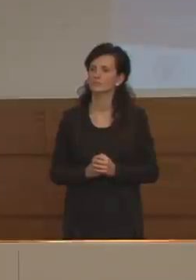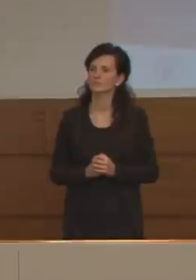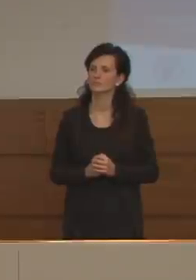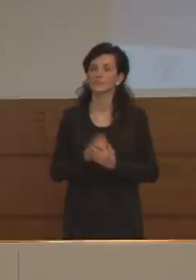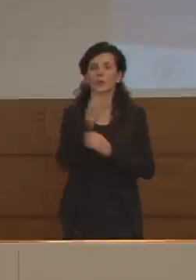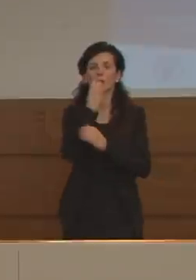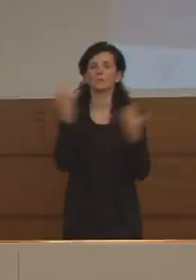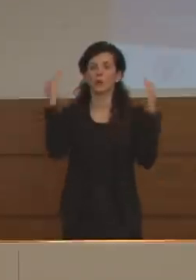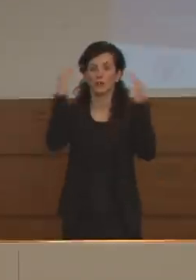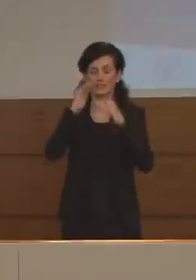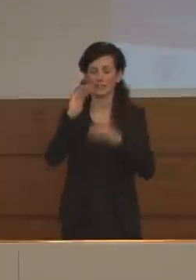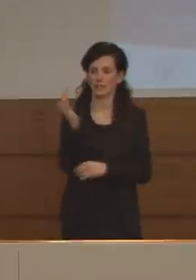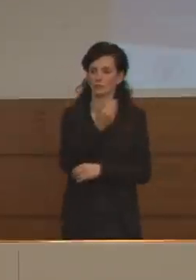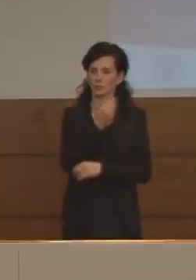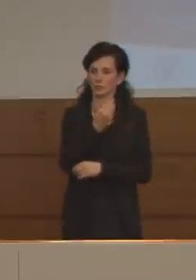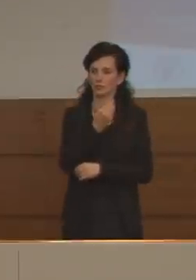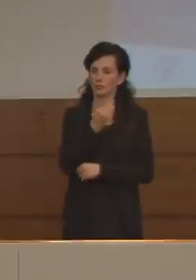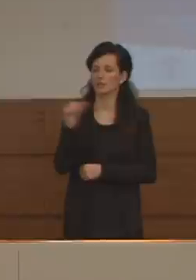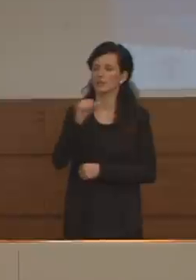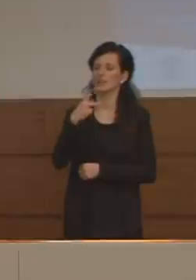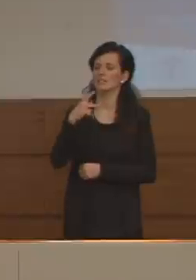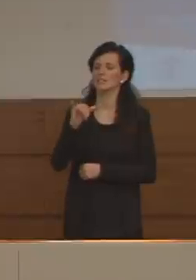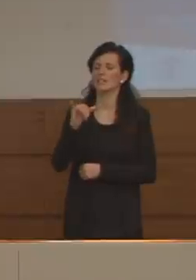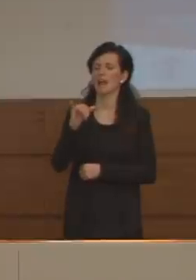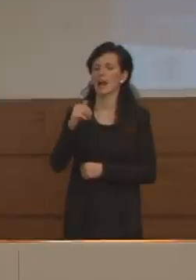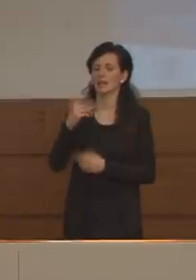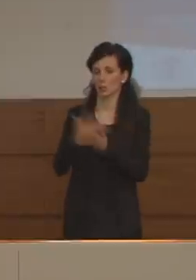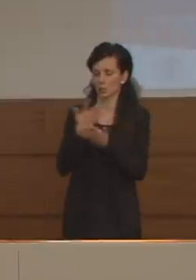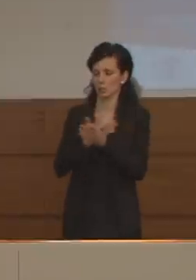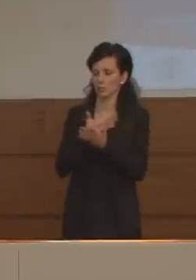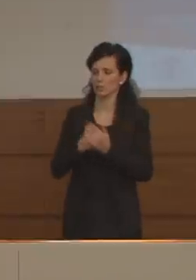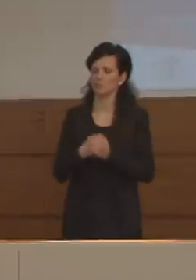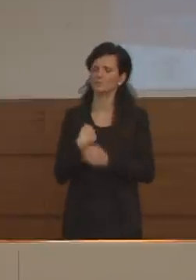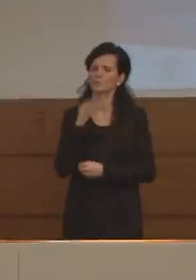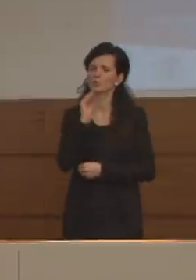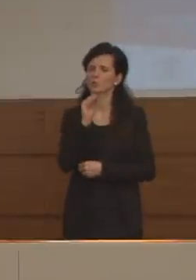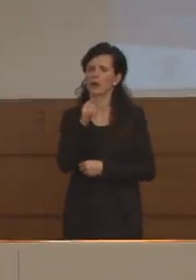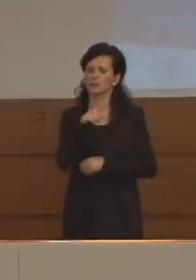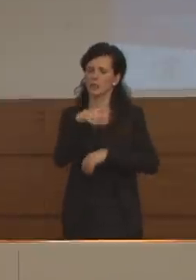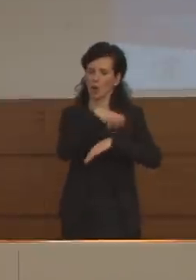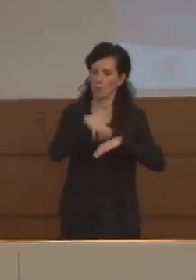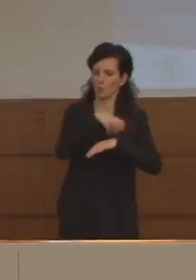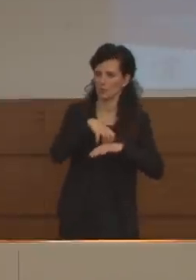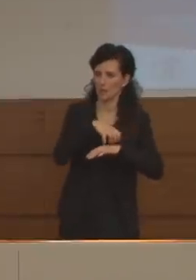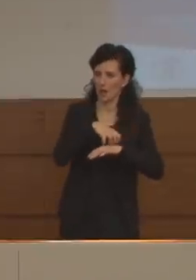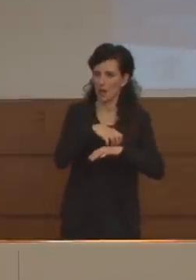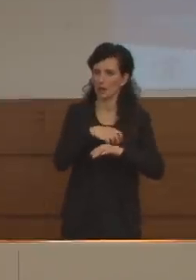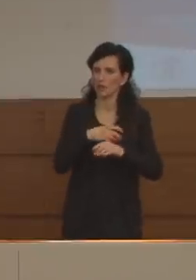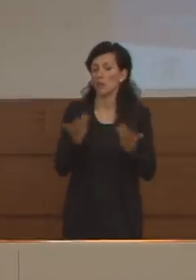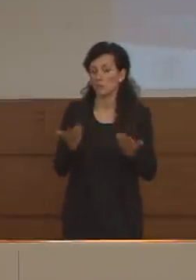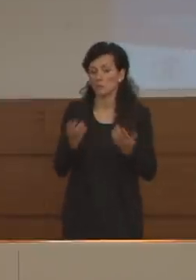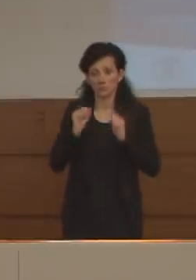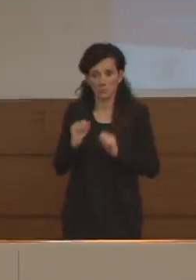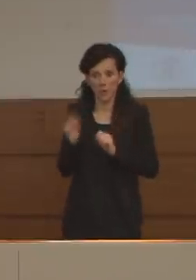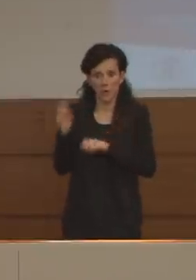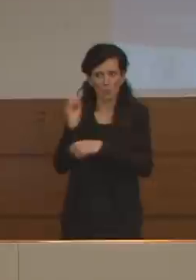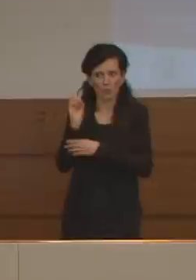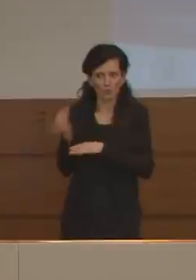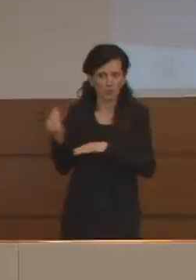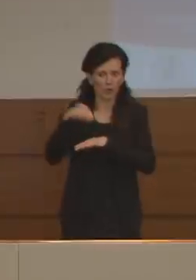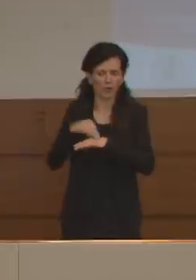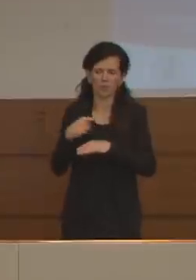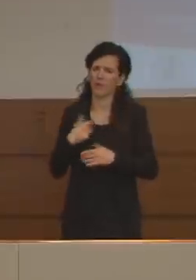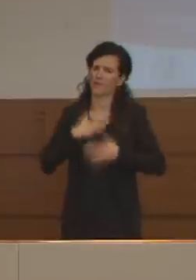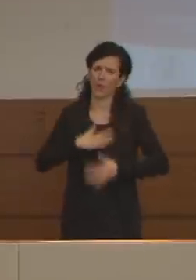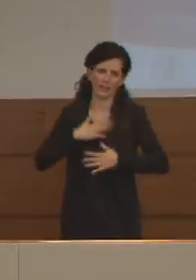buonasera conti sono cose pisani per tiscali news io la domanda con il commissario poi c'è anche il dottore vorrà partecipare molto